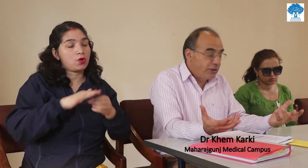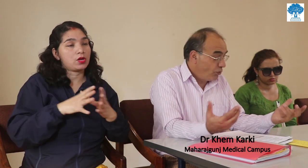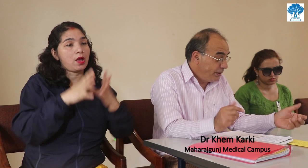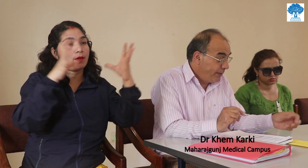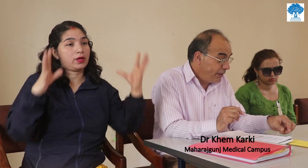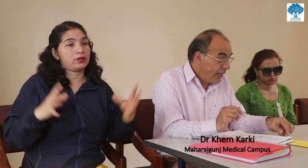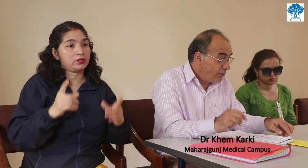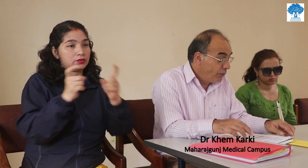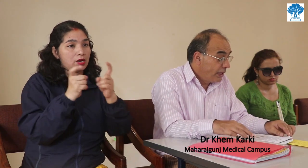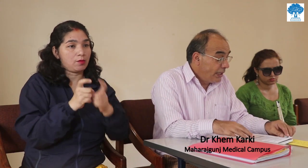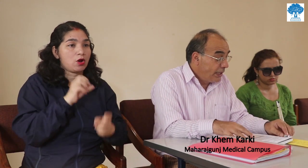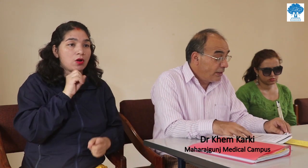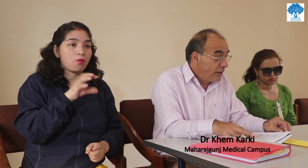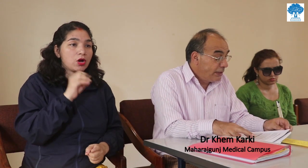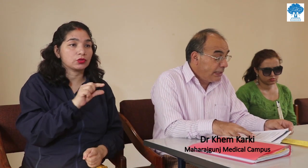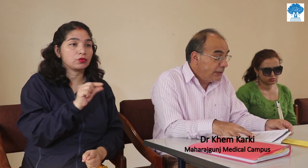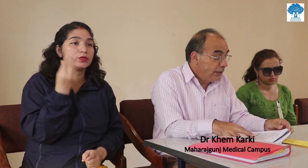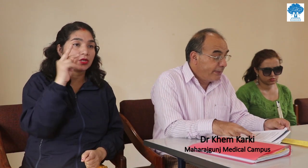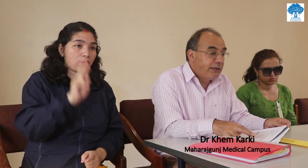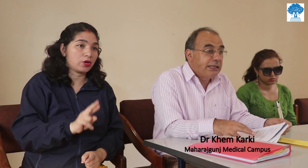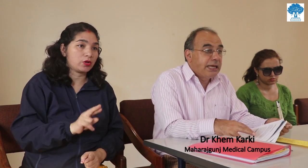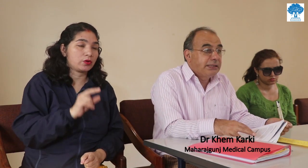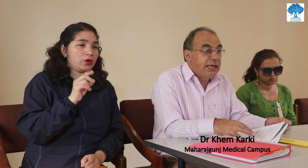छलफल बहसको विषय बनिरहेको थियो. र